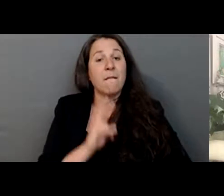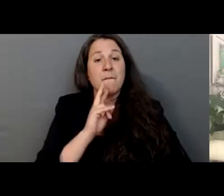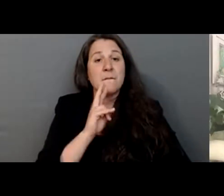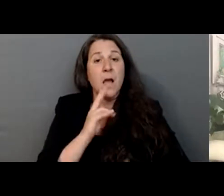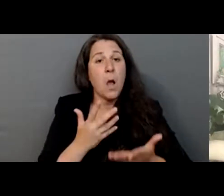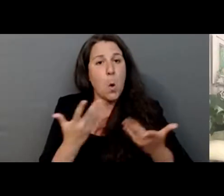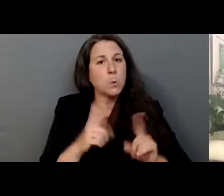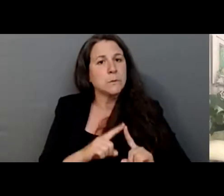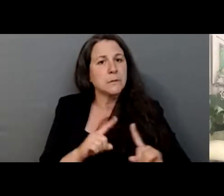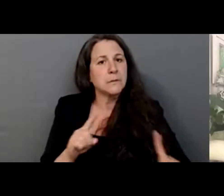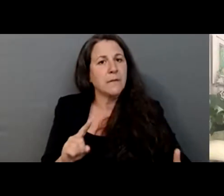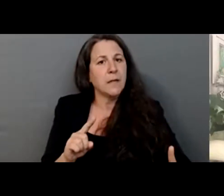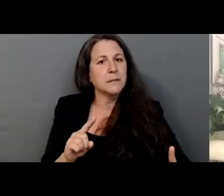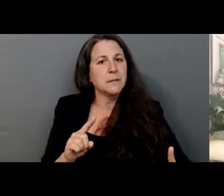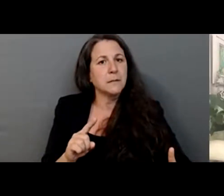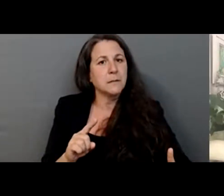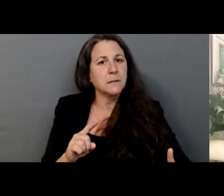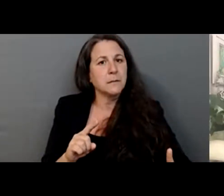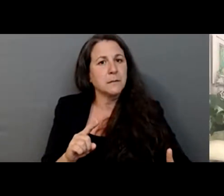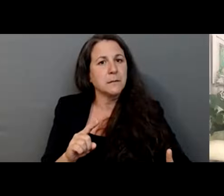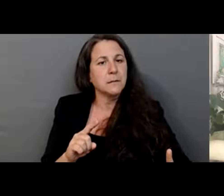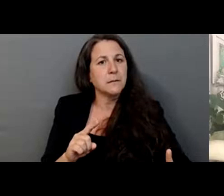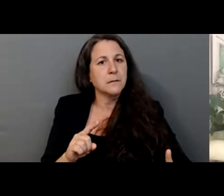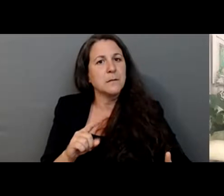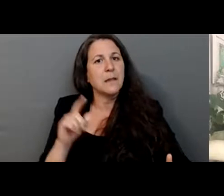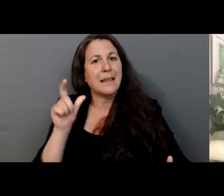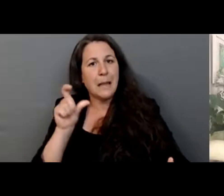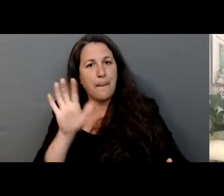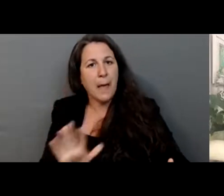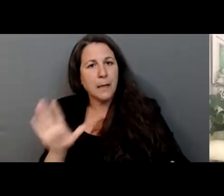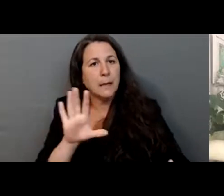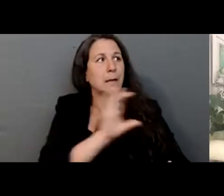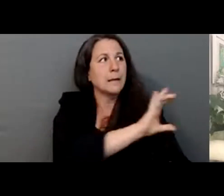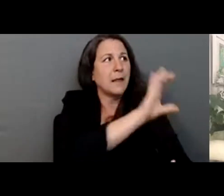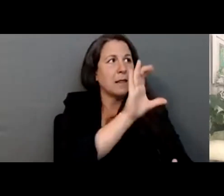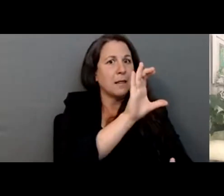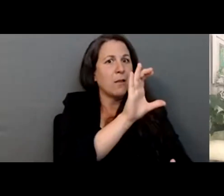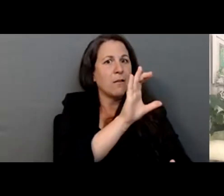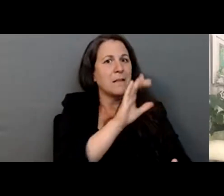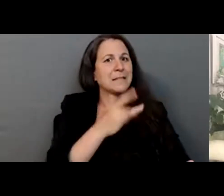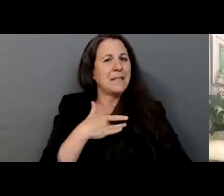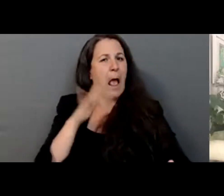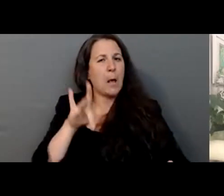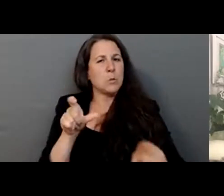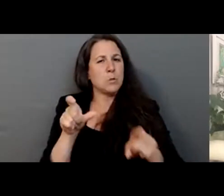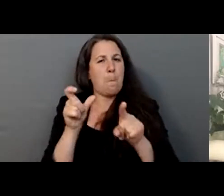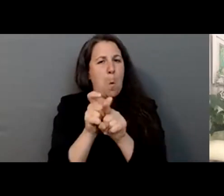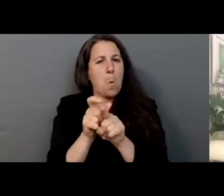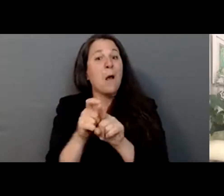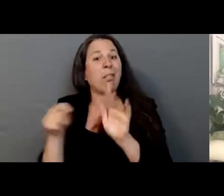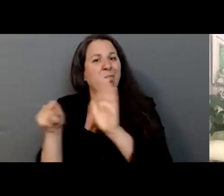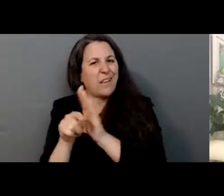différence statistique. Je dois aussi rajouter qu'une des choses qui est importante quand on parle de droits de la personne, c'est que les droits humains, c'est que oui, ils